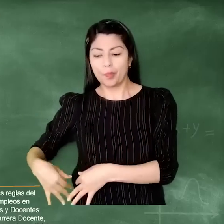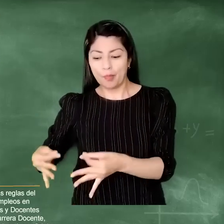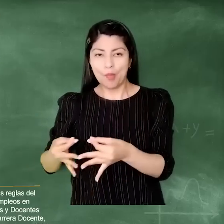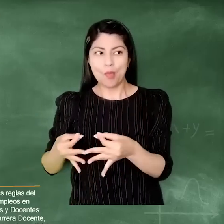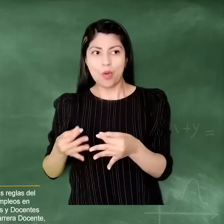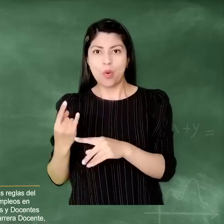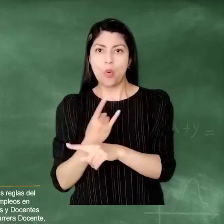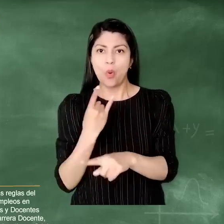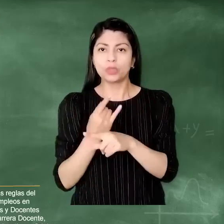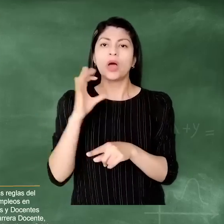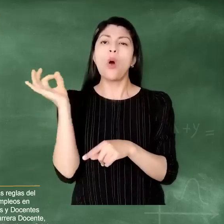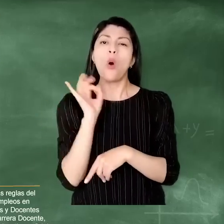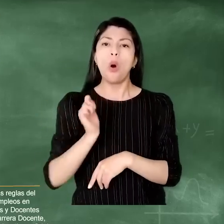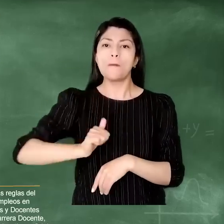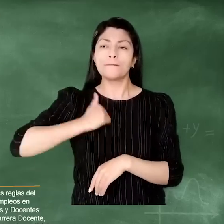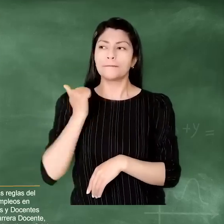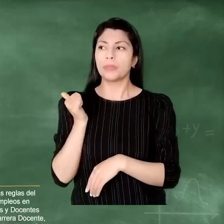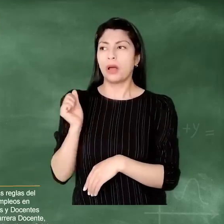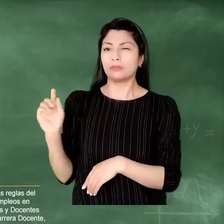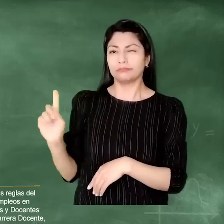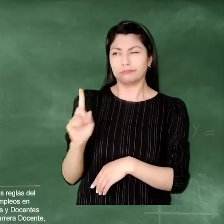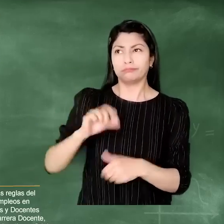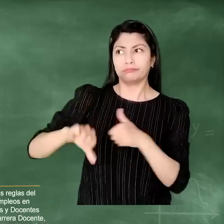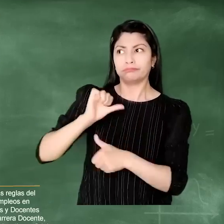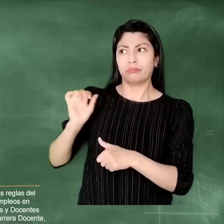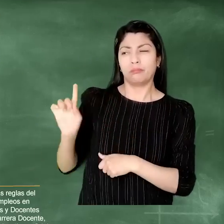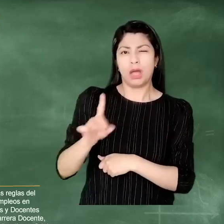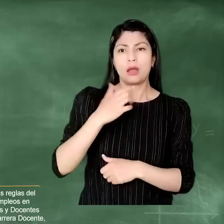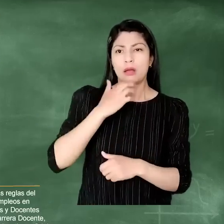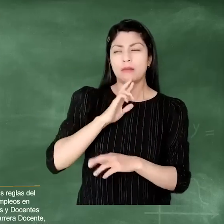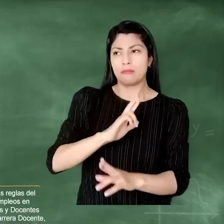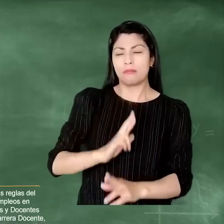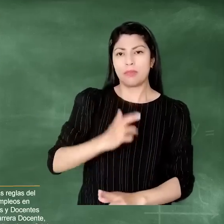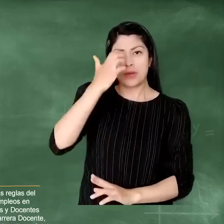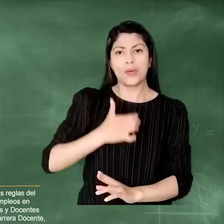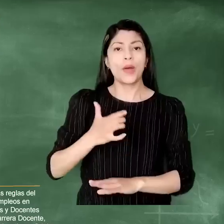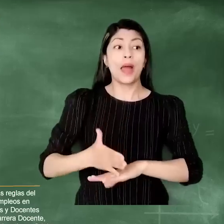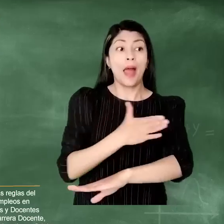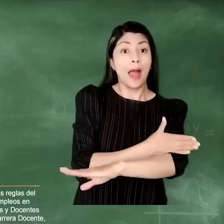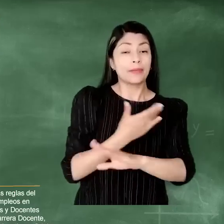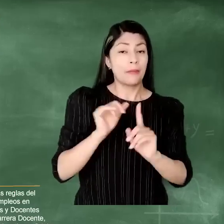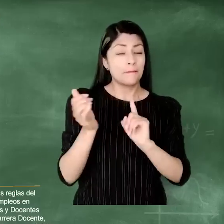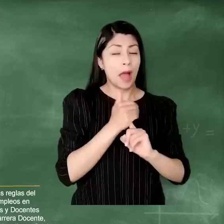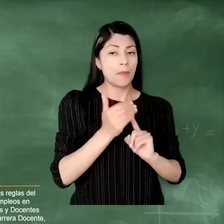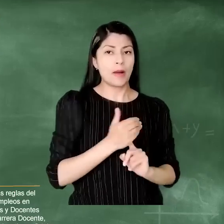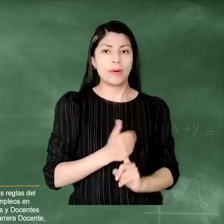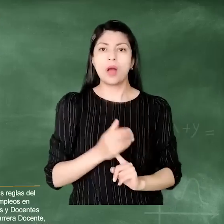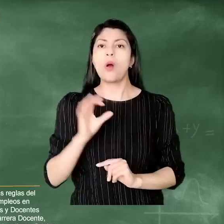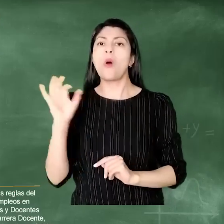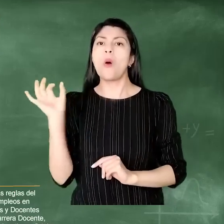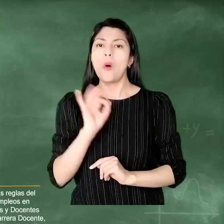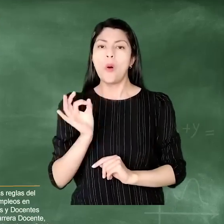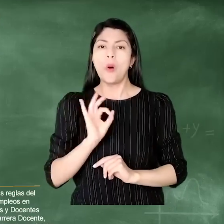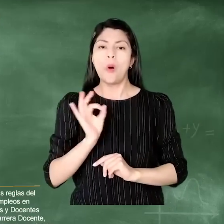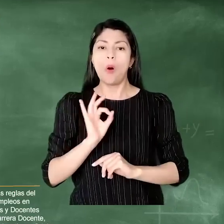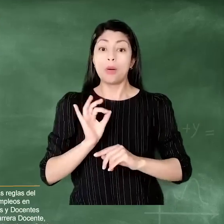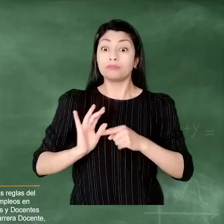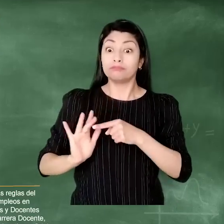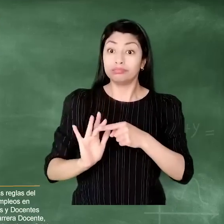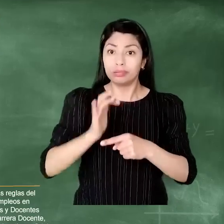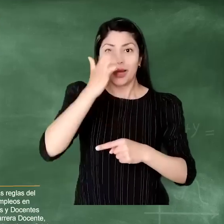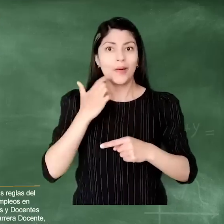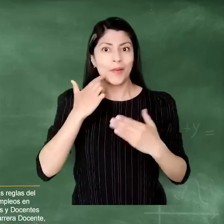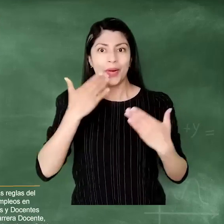suplantación o intento de suplantación u otras irregularidades, ocurridas e identificadas antes, durante y o después